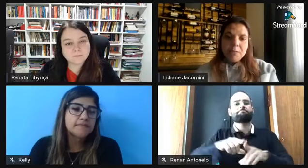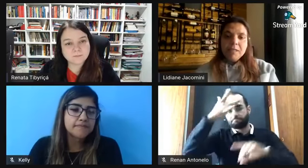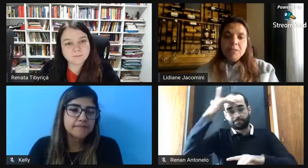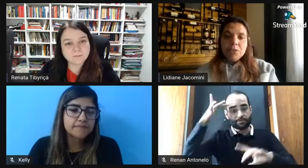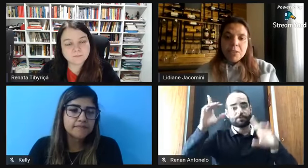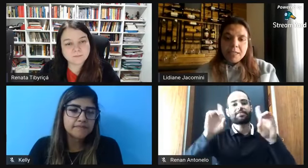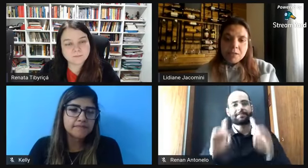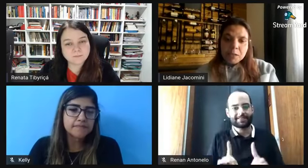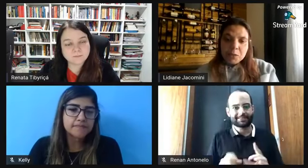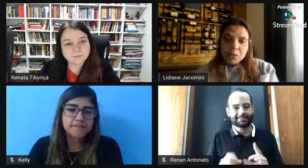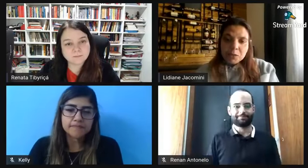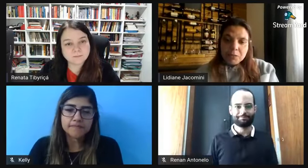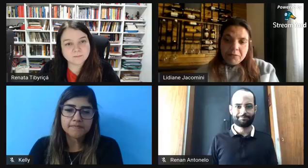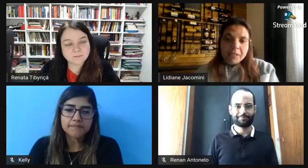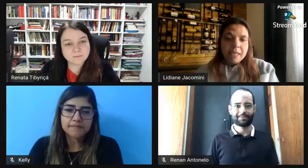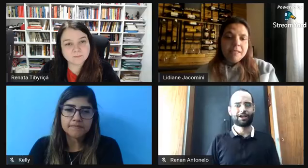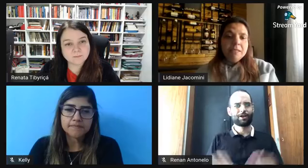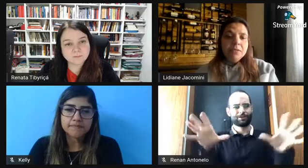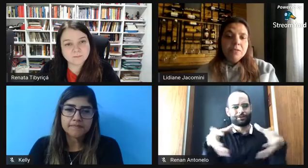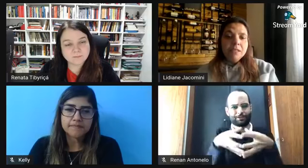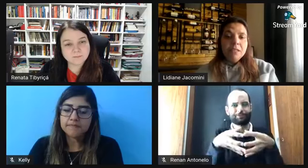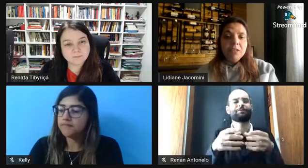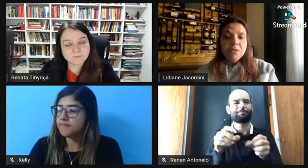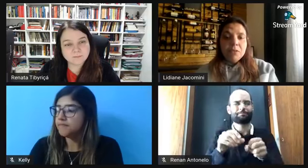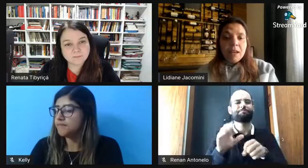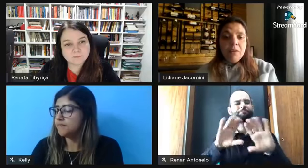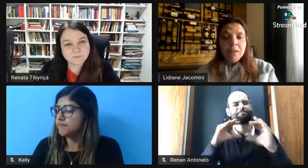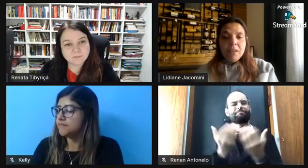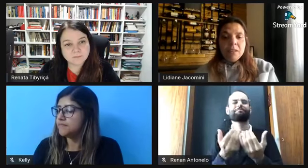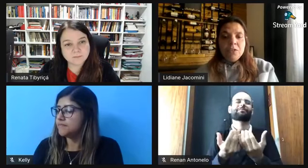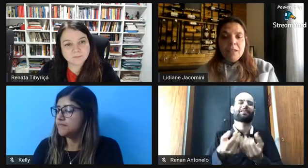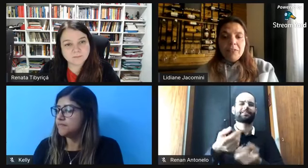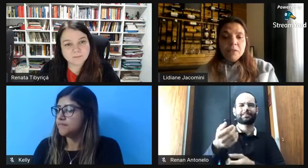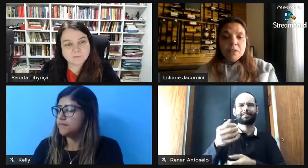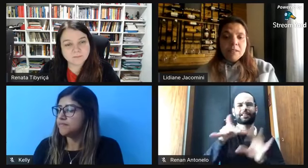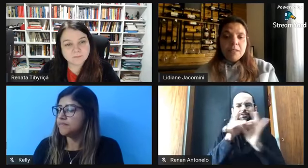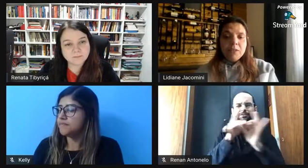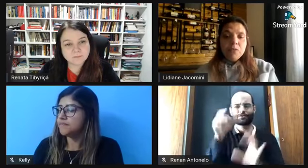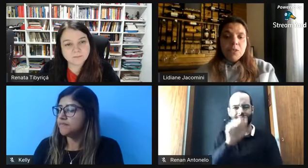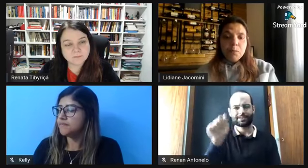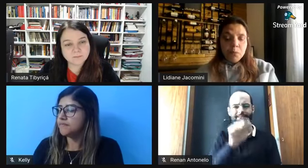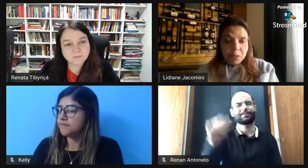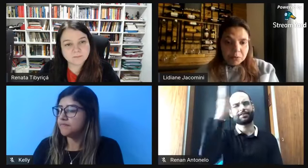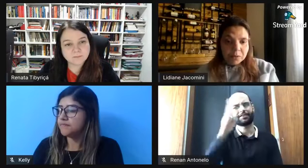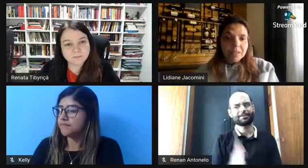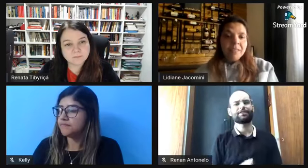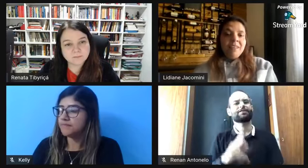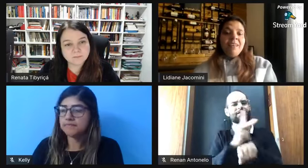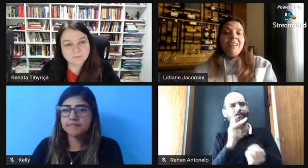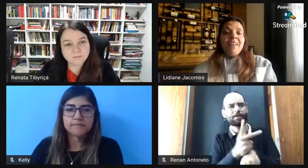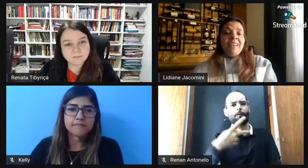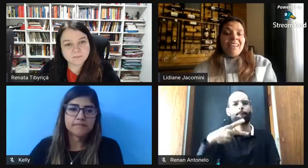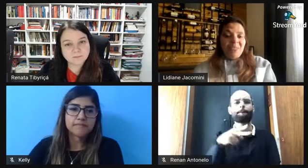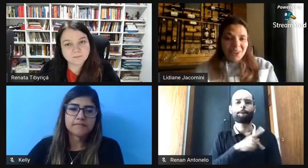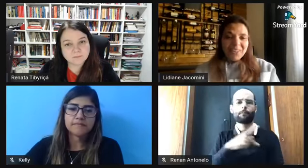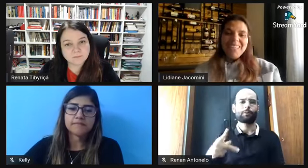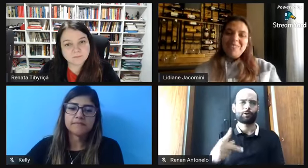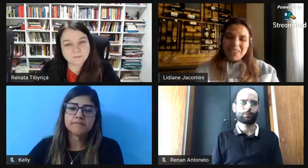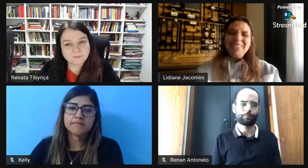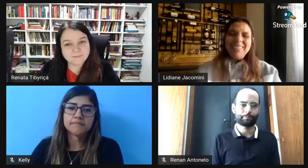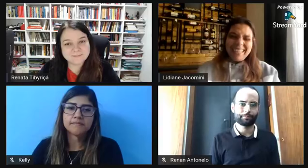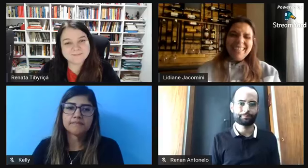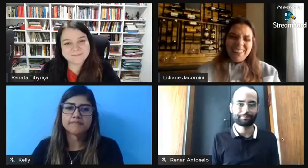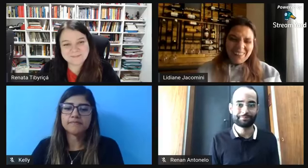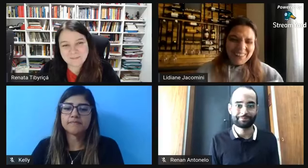Coordenadora da Comissão de Direitos das Pessoas com Deficiência da Associação Nacional de Defensoras e Defensores Públicos.